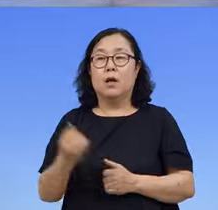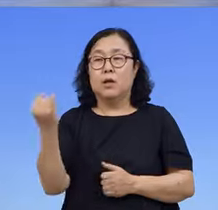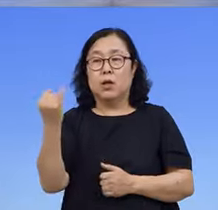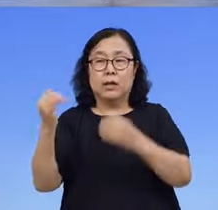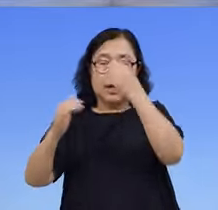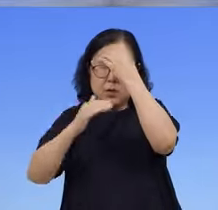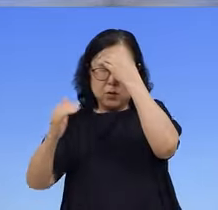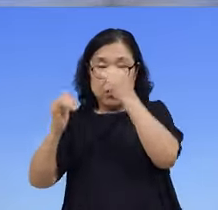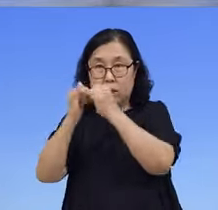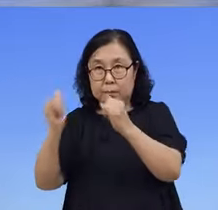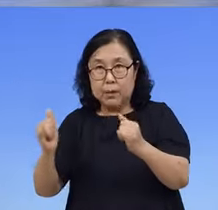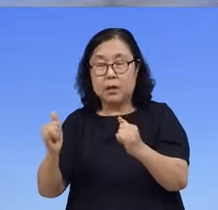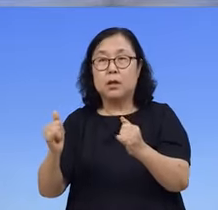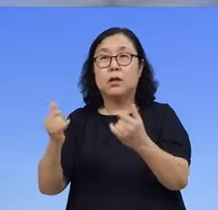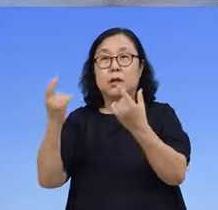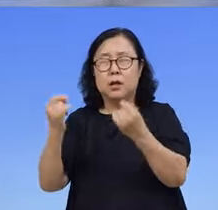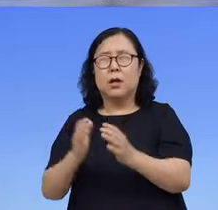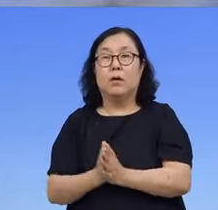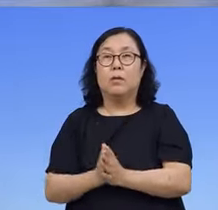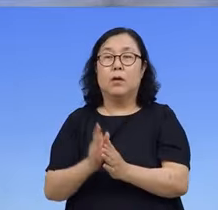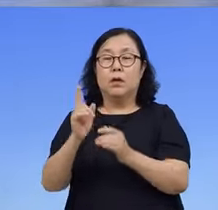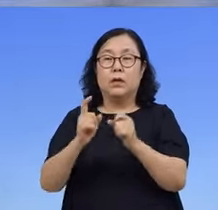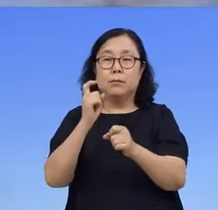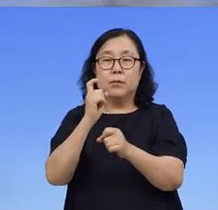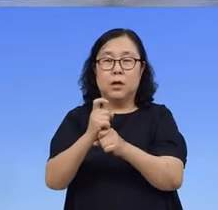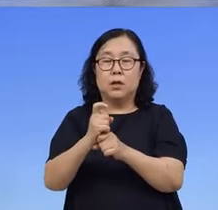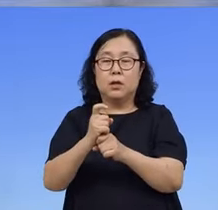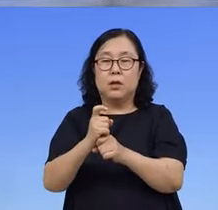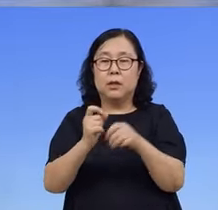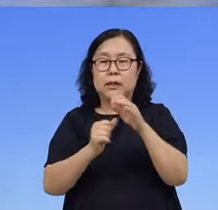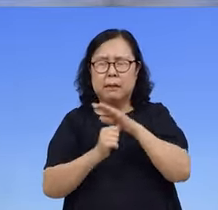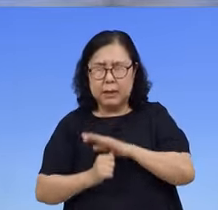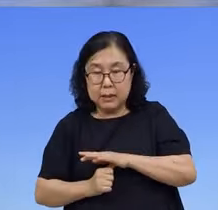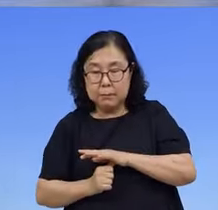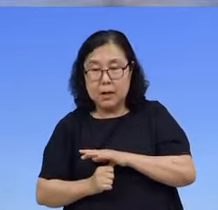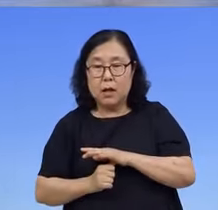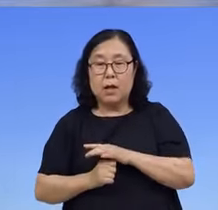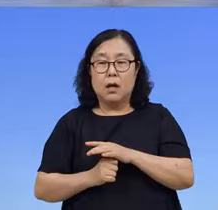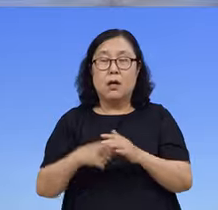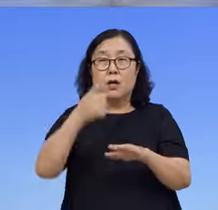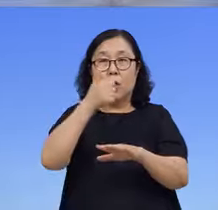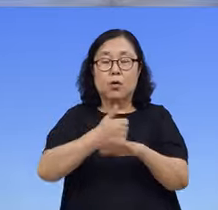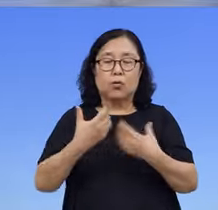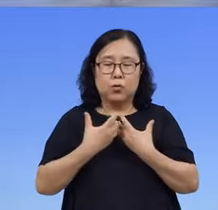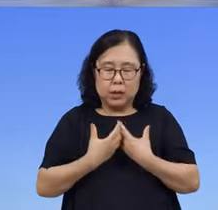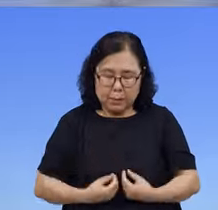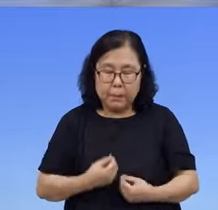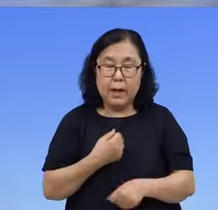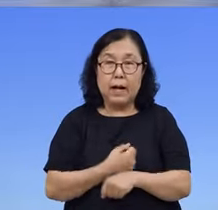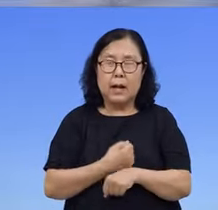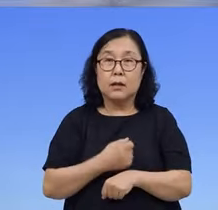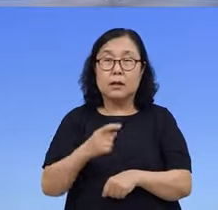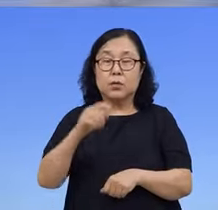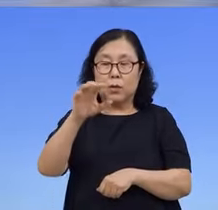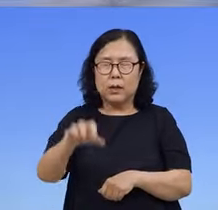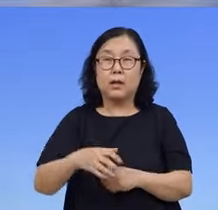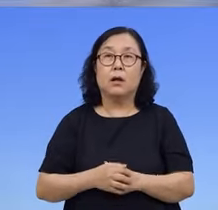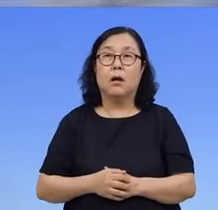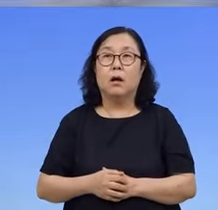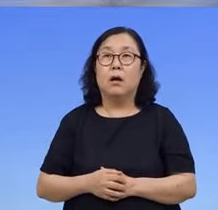여성도님처럼 너무나 절망적인 10년을 버텨온 그러나 결국은 실패할 수밖에 없었던 그